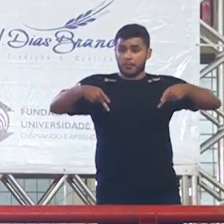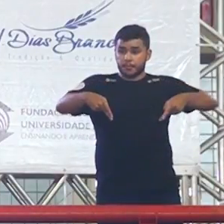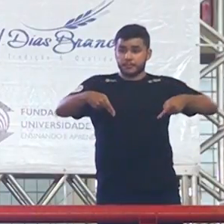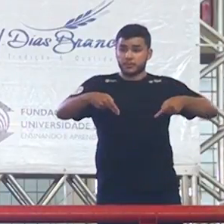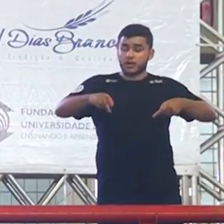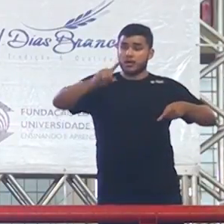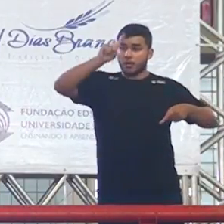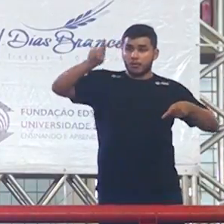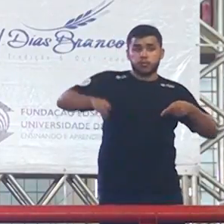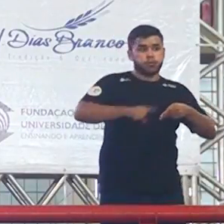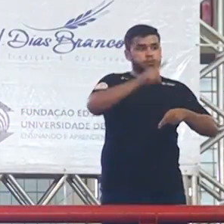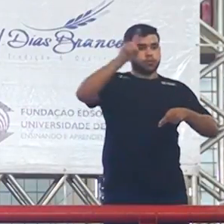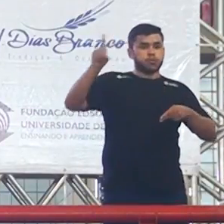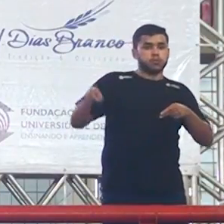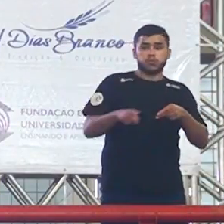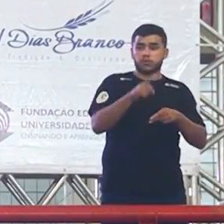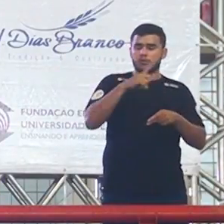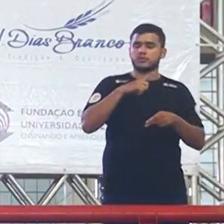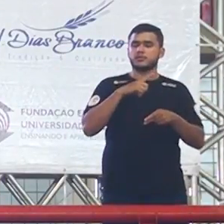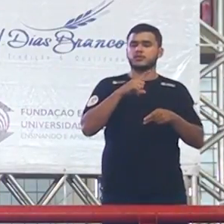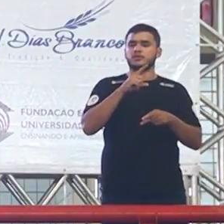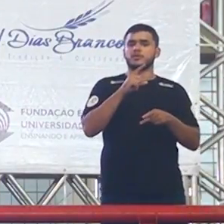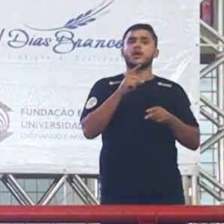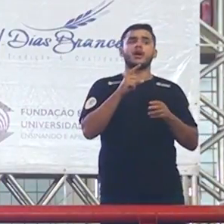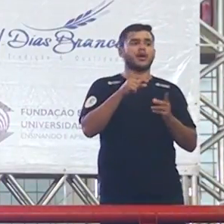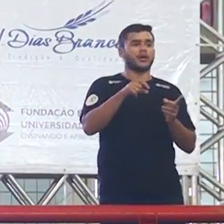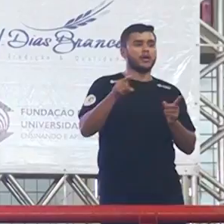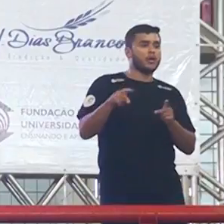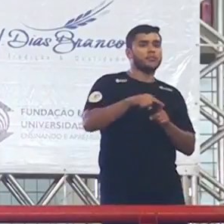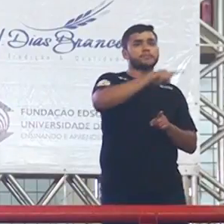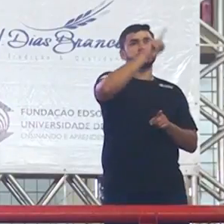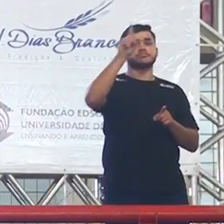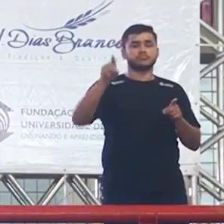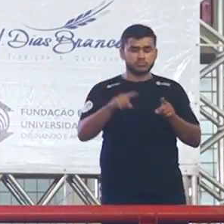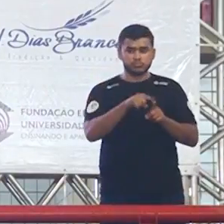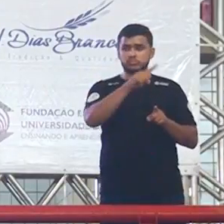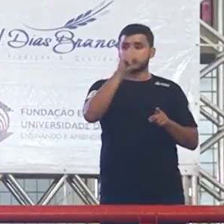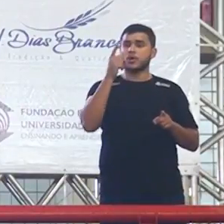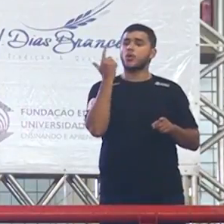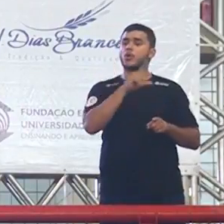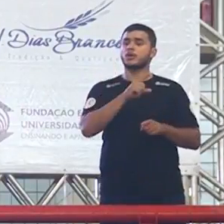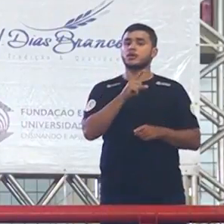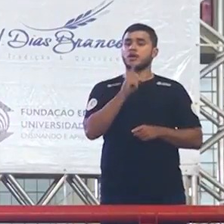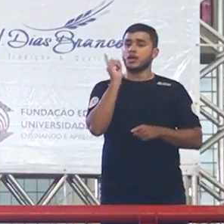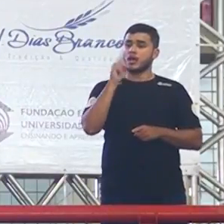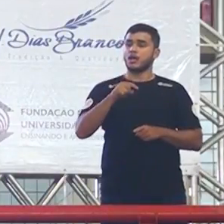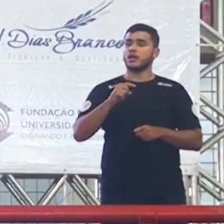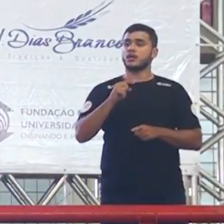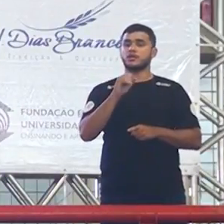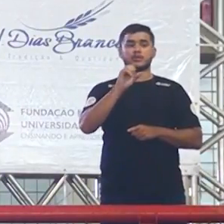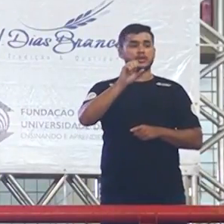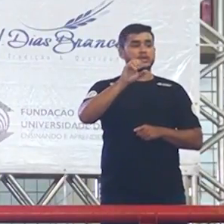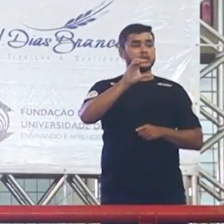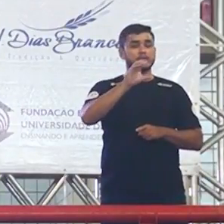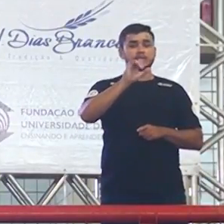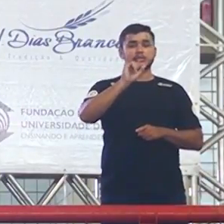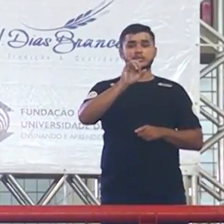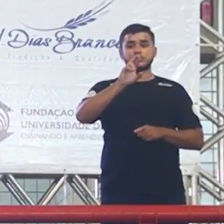pelo gerador? Tá. Volta para o resistor lá embaixo? Volta. Como é o nome disso?